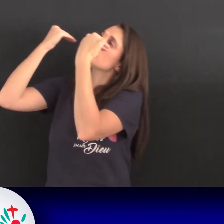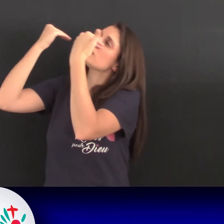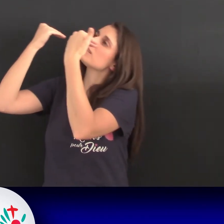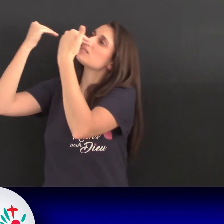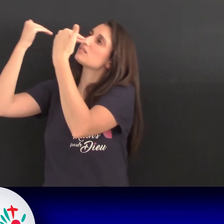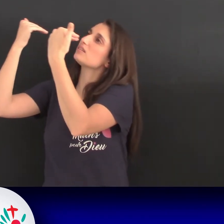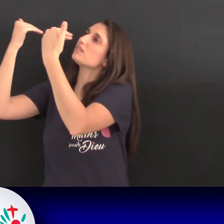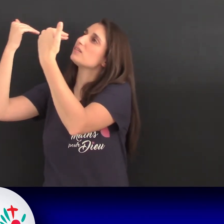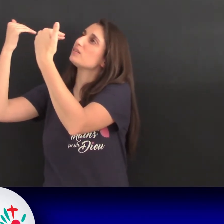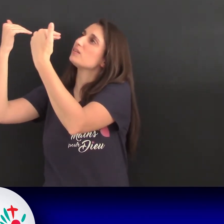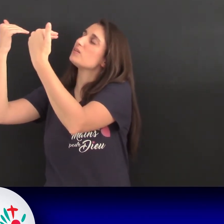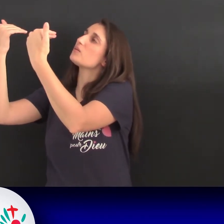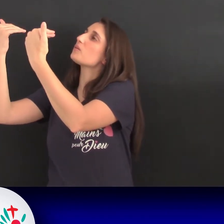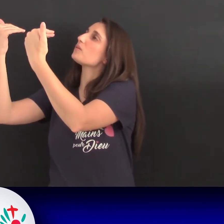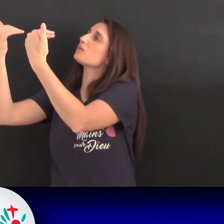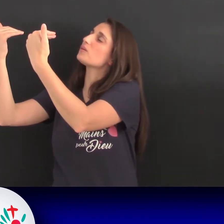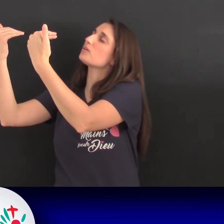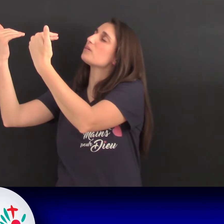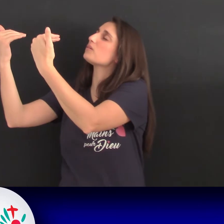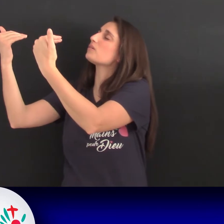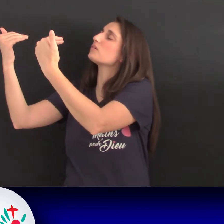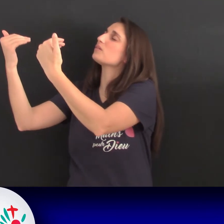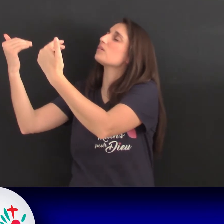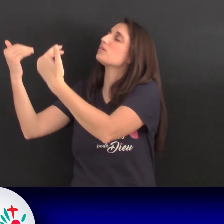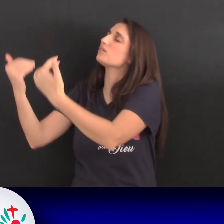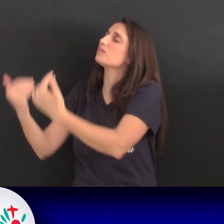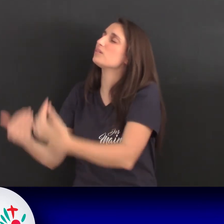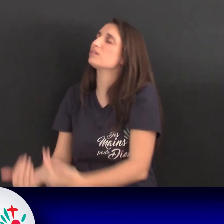t'adore en ce lieu.